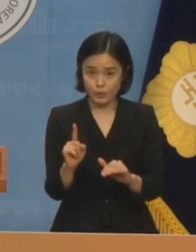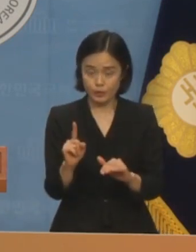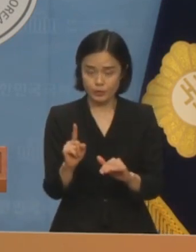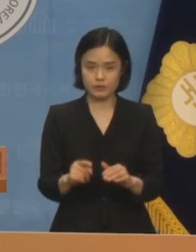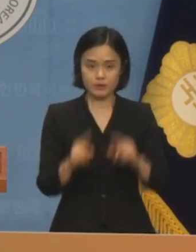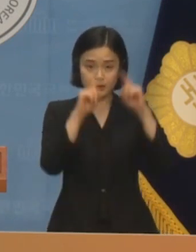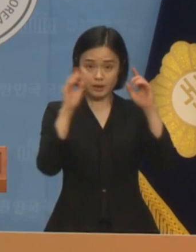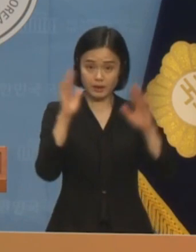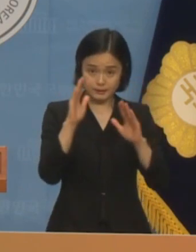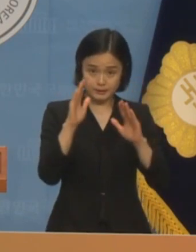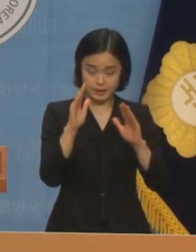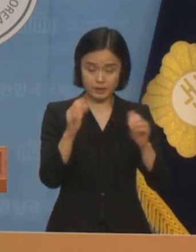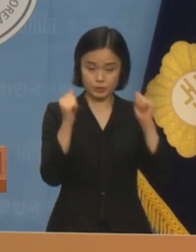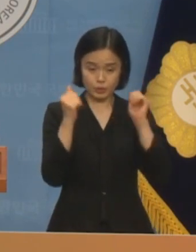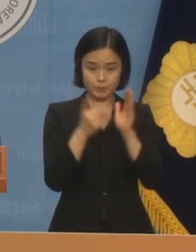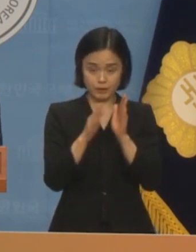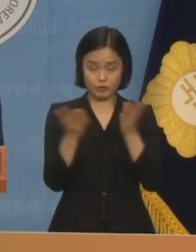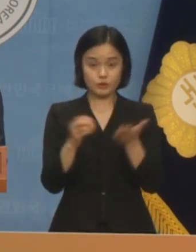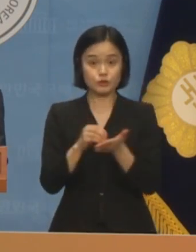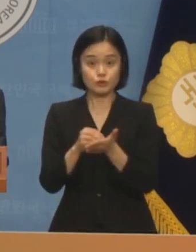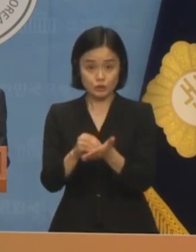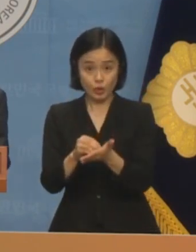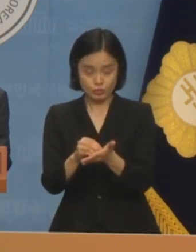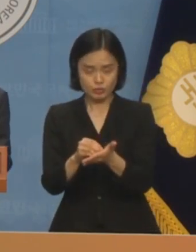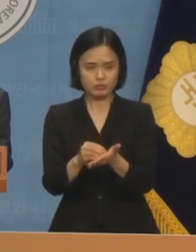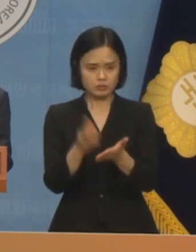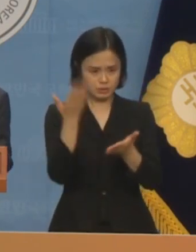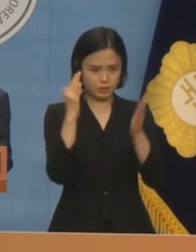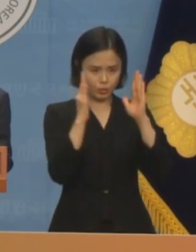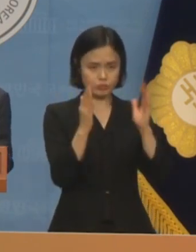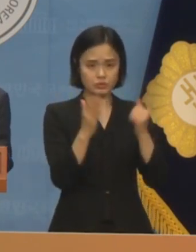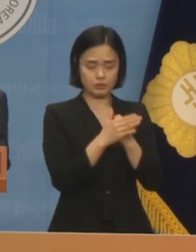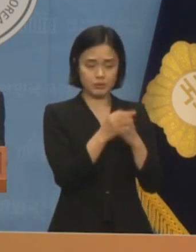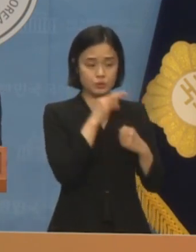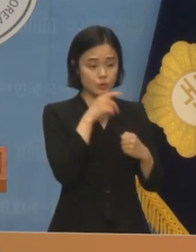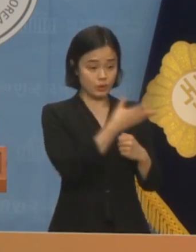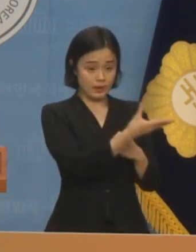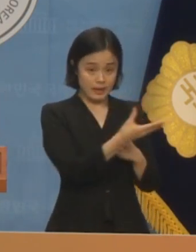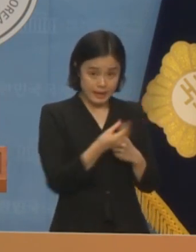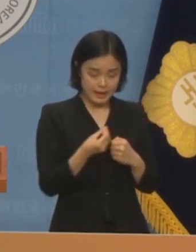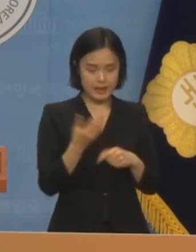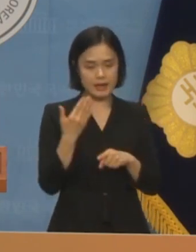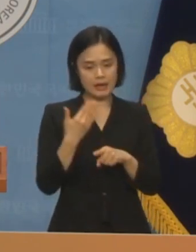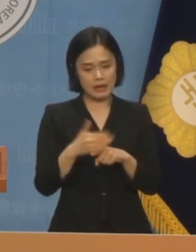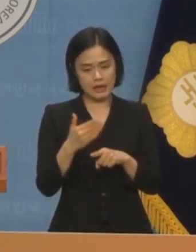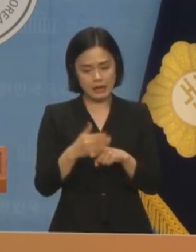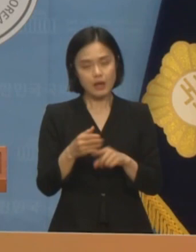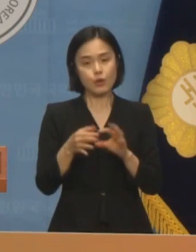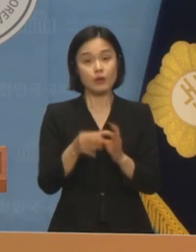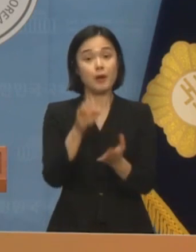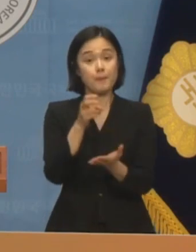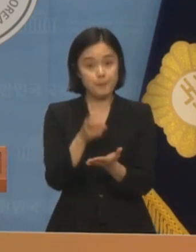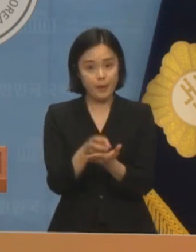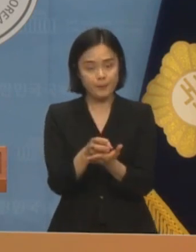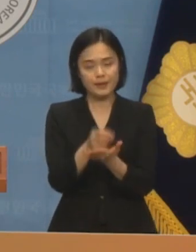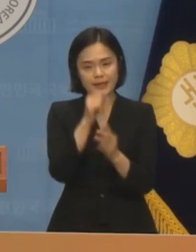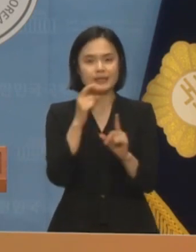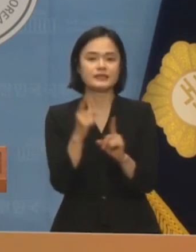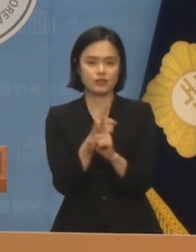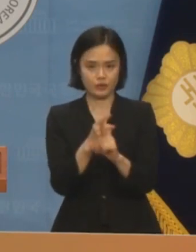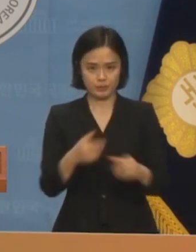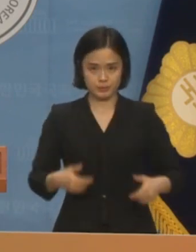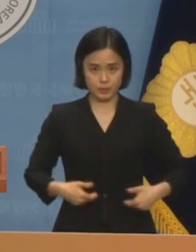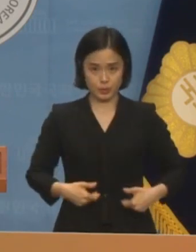기자회견을 하려고 합니다. 그리고 저와 함께 이에 당사자인 대학생들께서 지지 발언과 입법